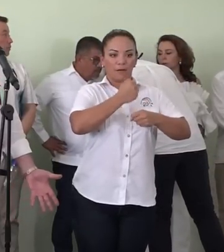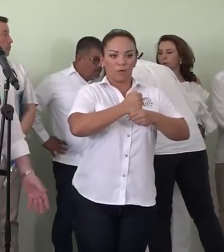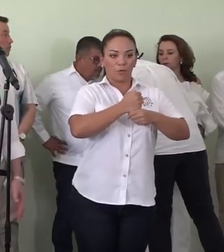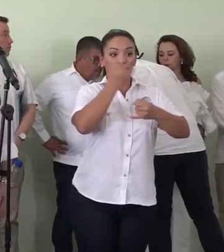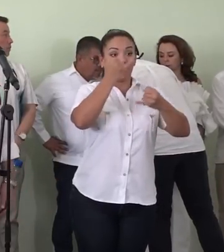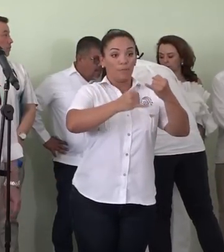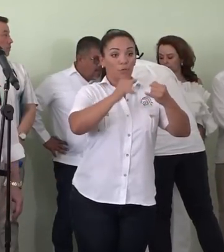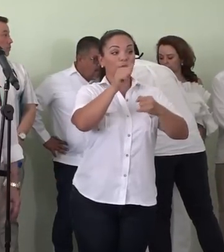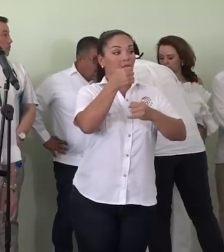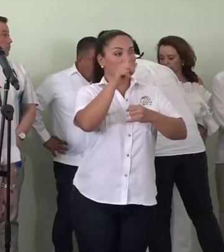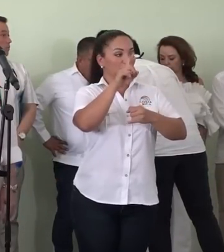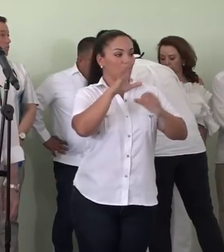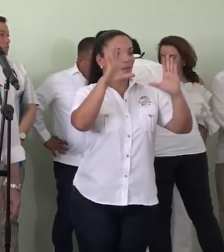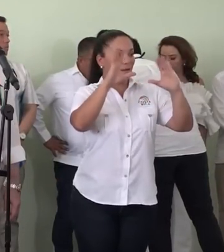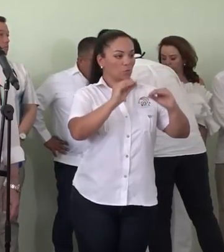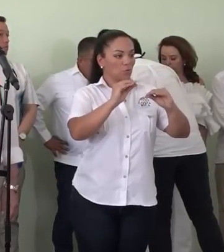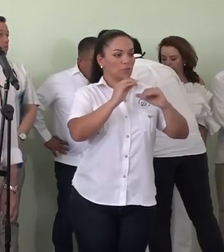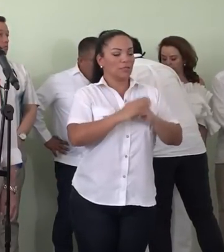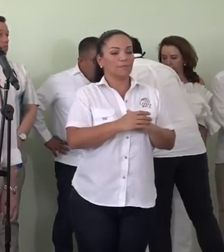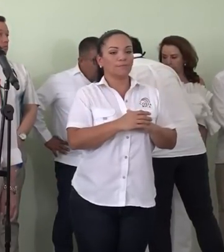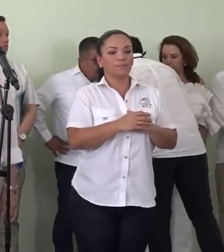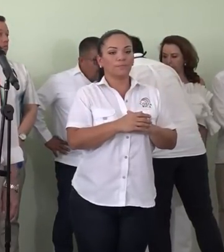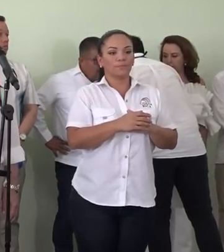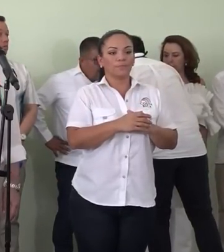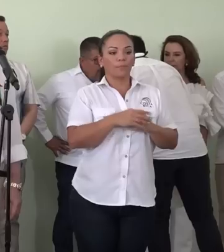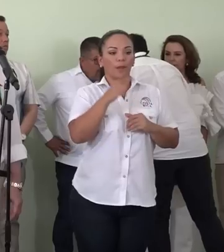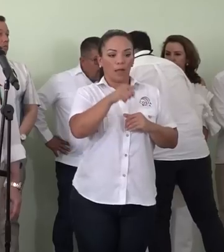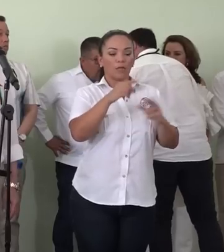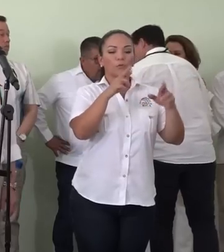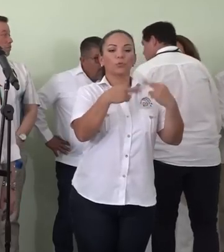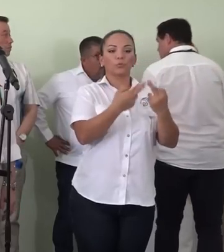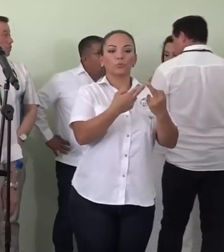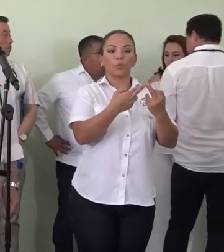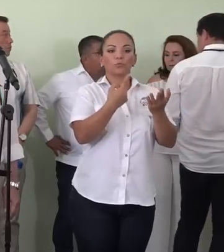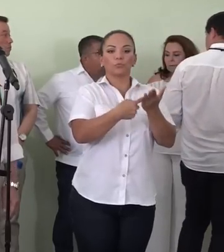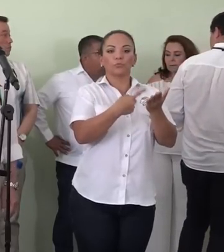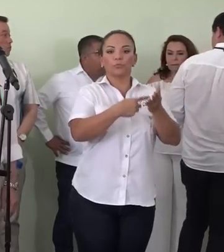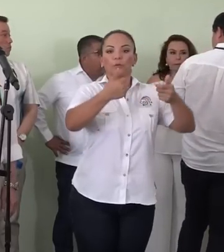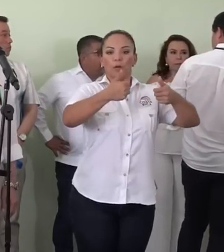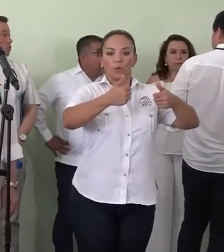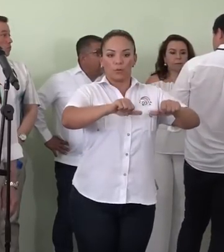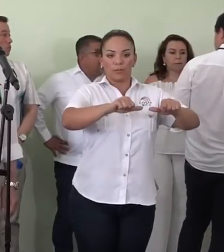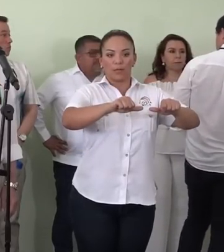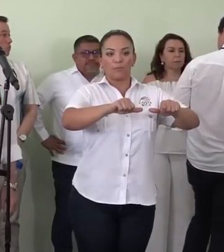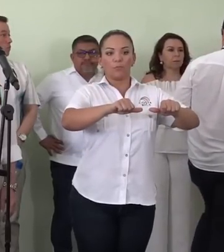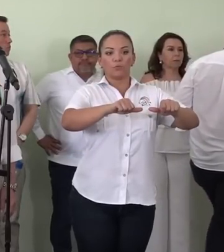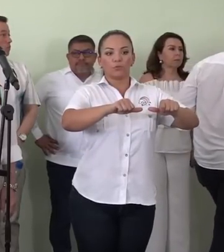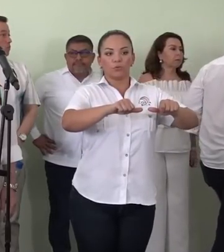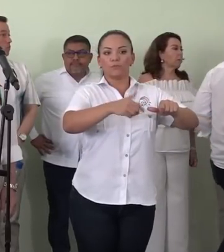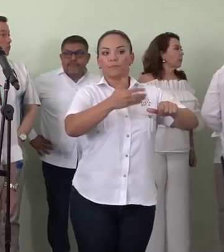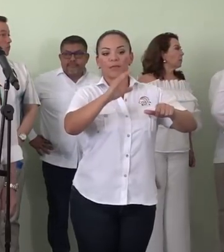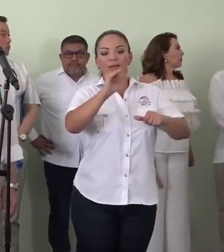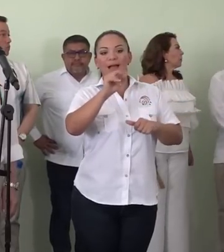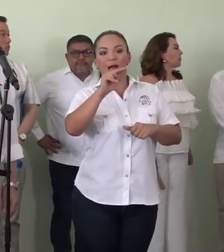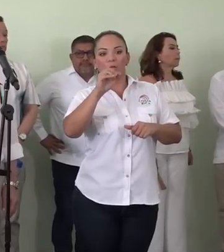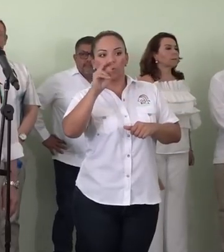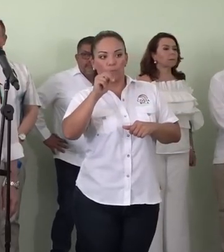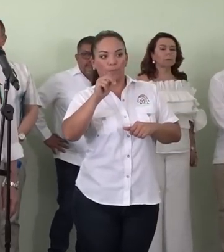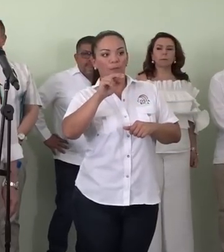a las 10:30 de la noche, donde acordamos sobre el canon de